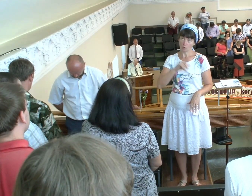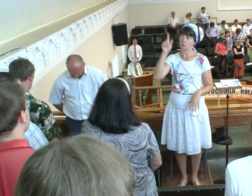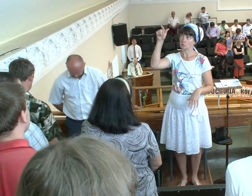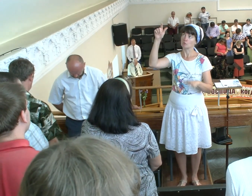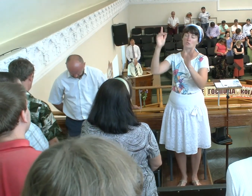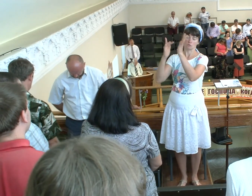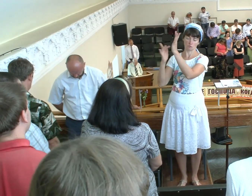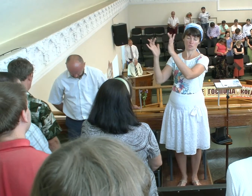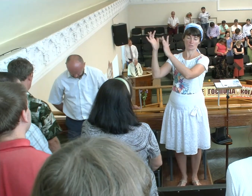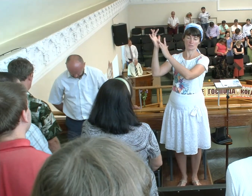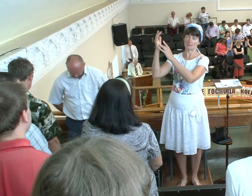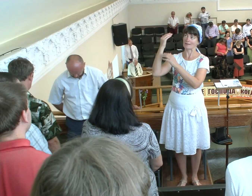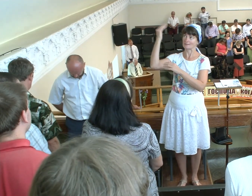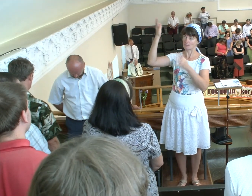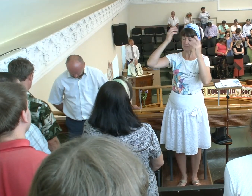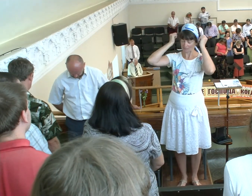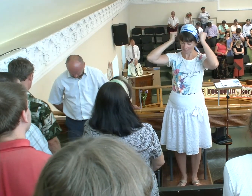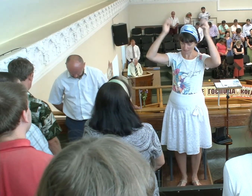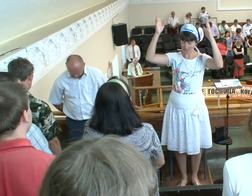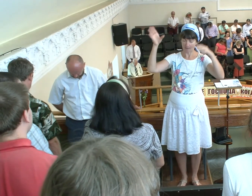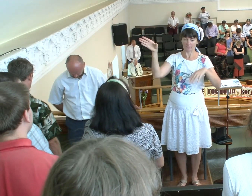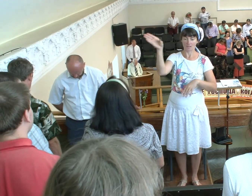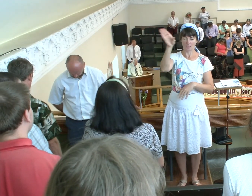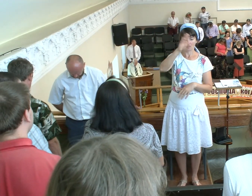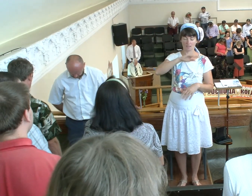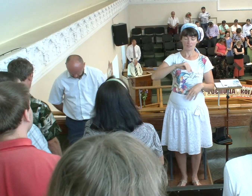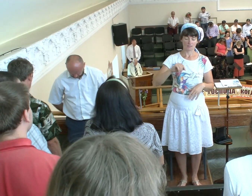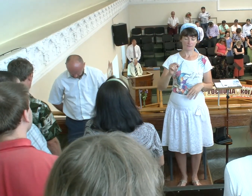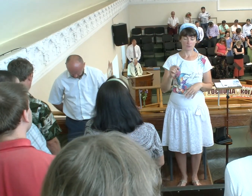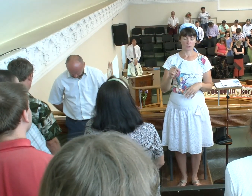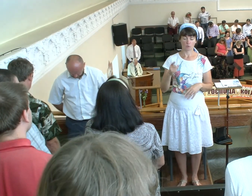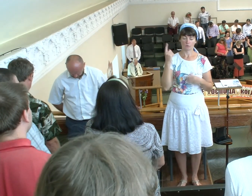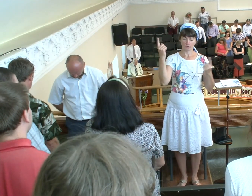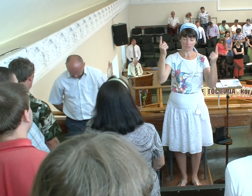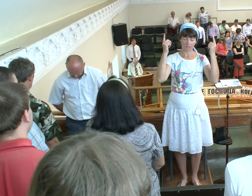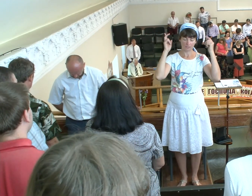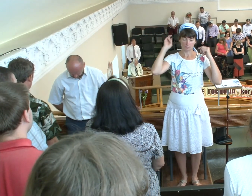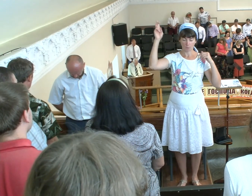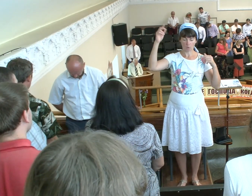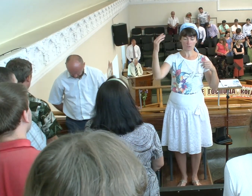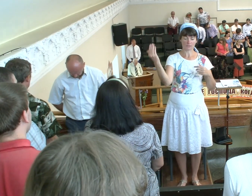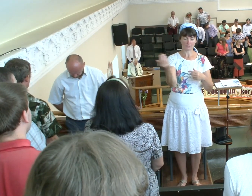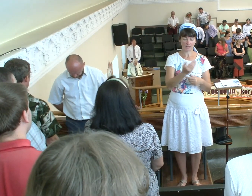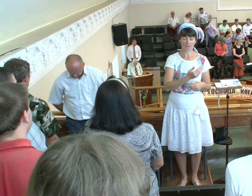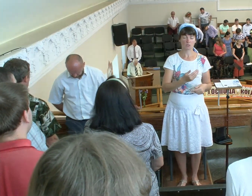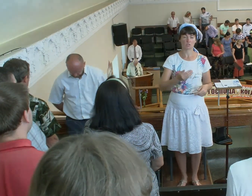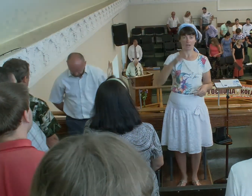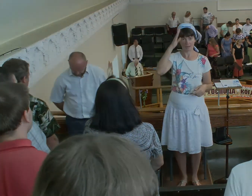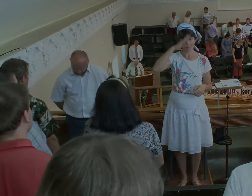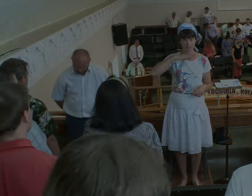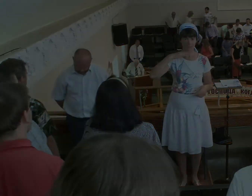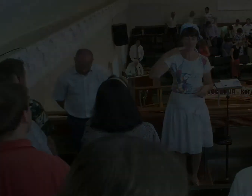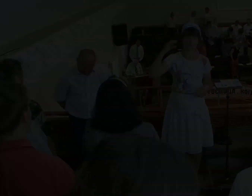Христа. Тебе слава за все, великий Бог наш, Отец, Сын, Дух Святой. Аминь. Аминь.